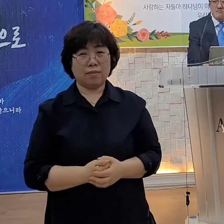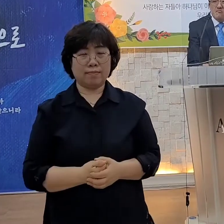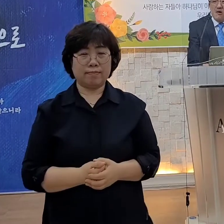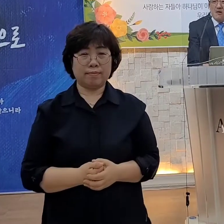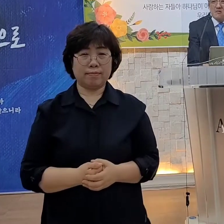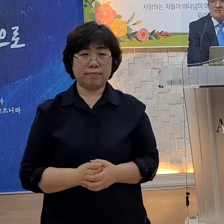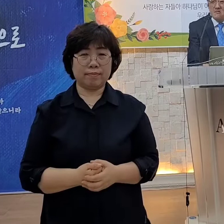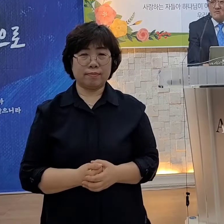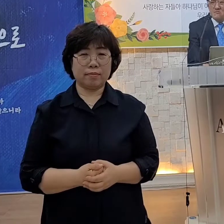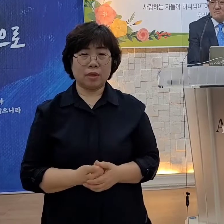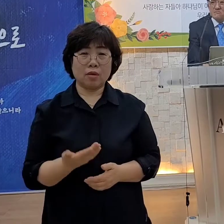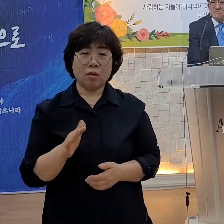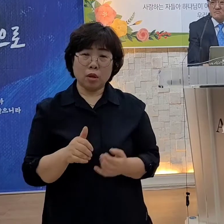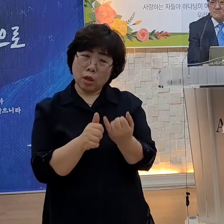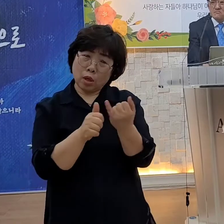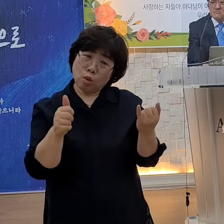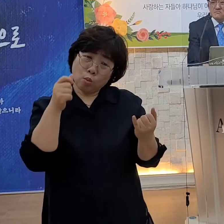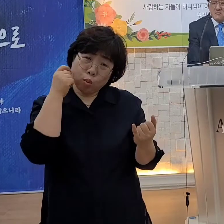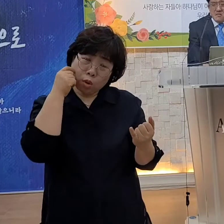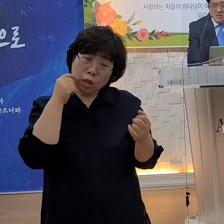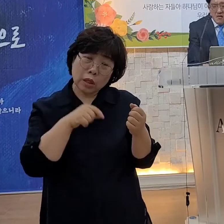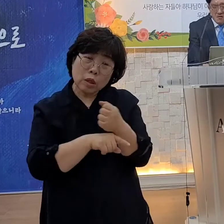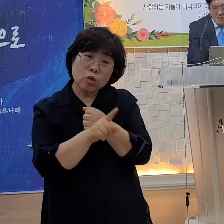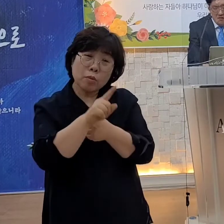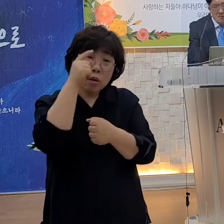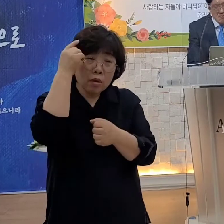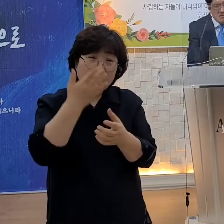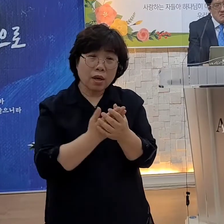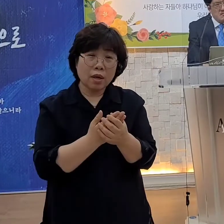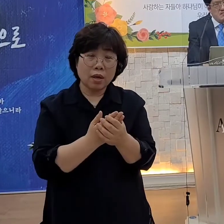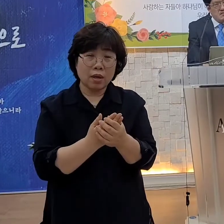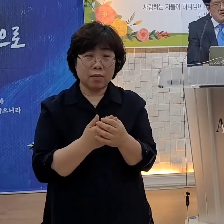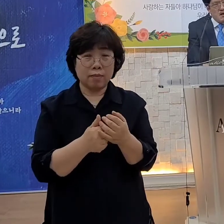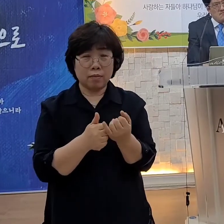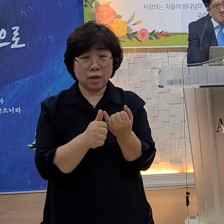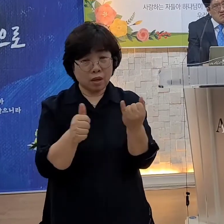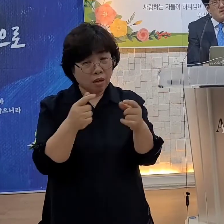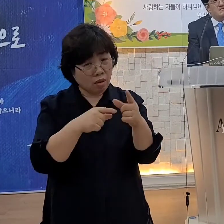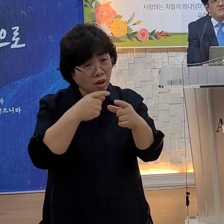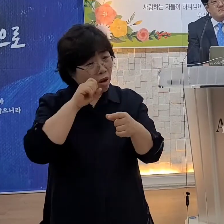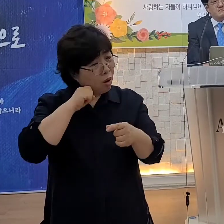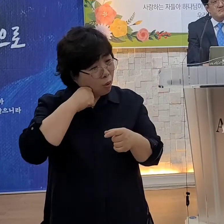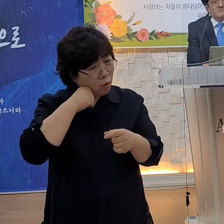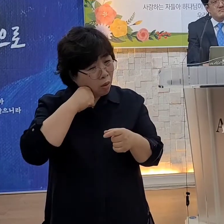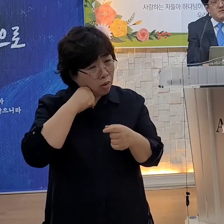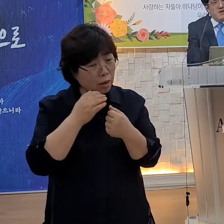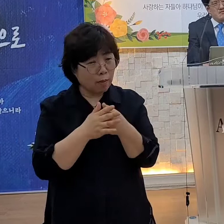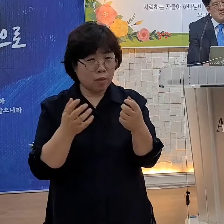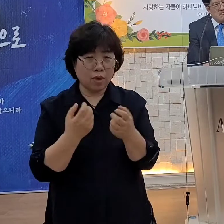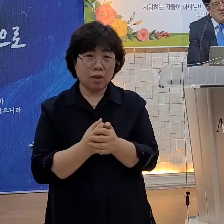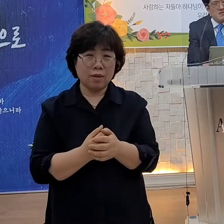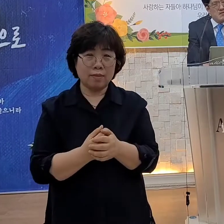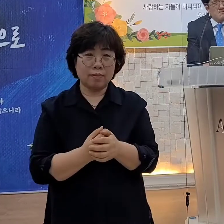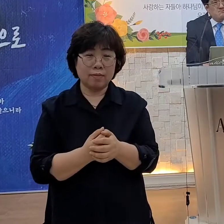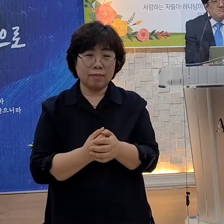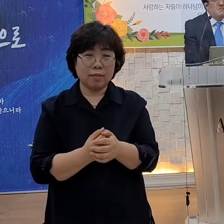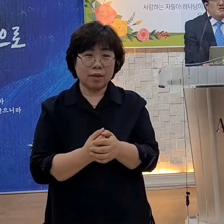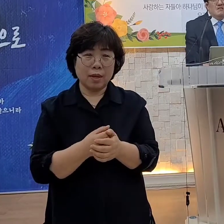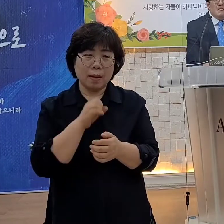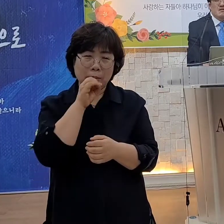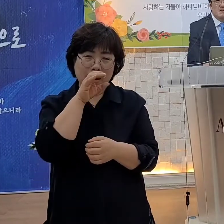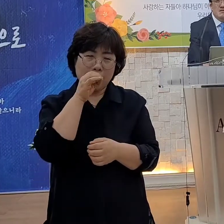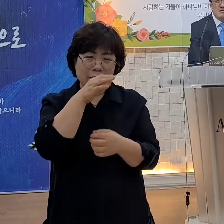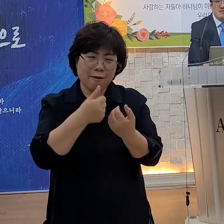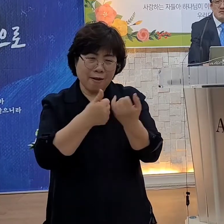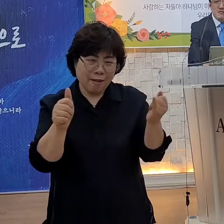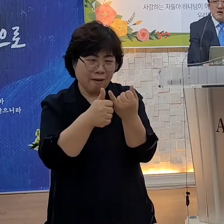그런데 여러분 왜 안 헤어졌어요? 그게 더 어려워서 할 수 없이 사는 거예요. 헤어지자고 막 그렇게 수없이